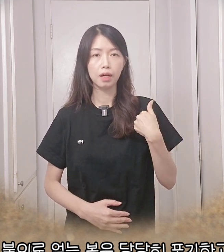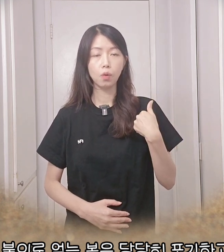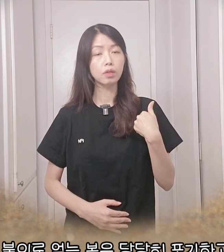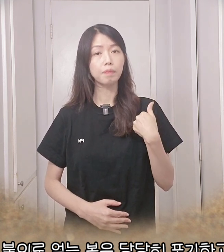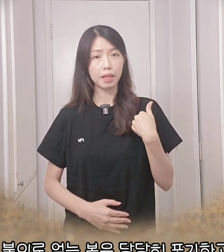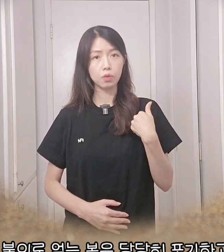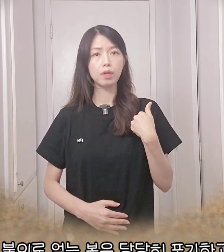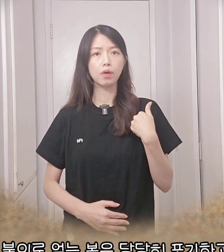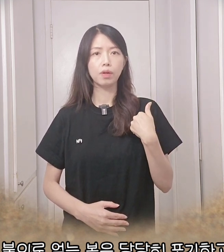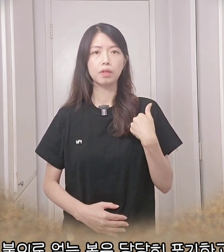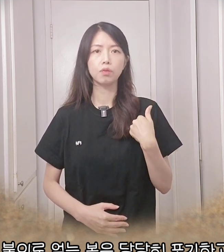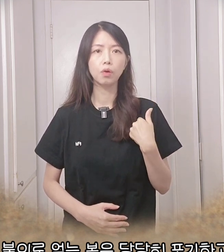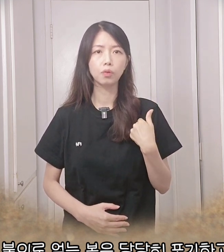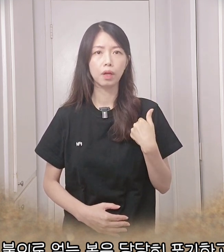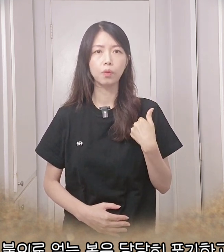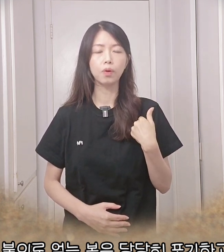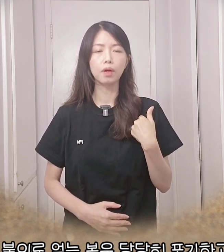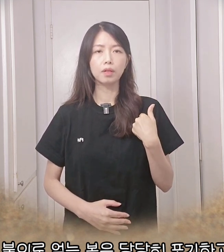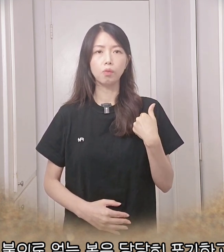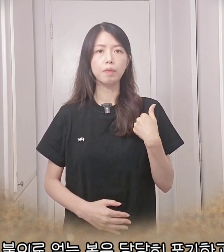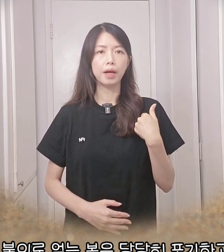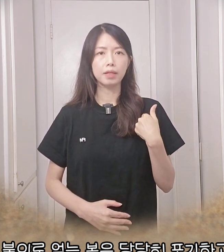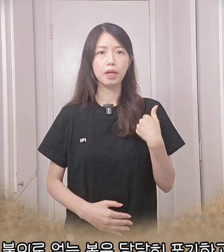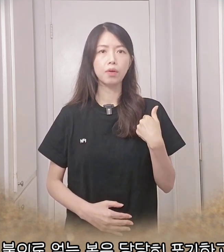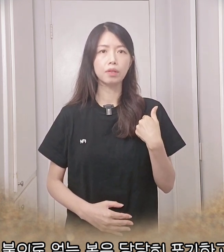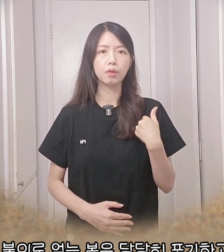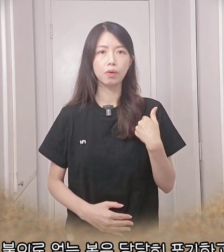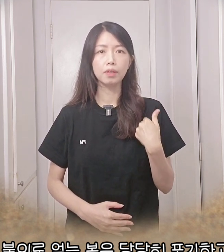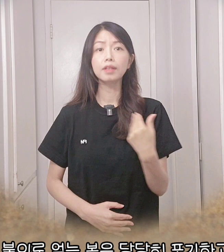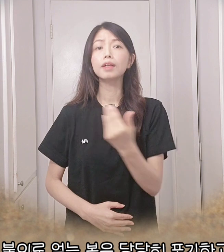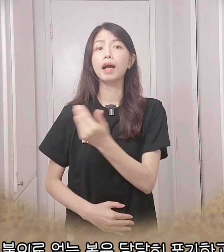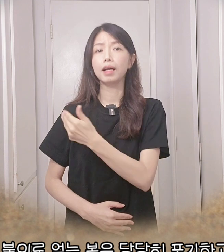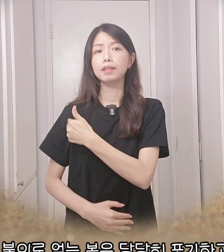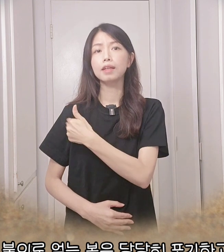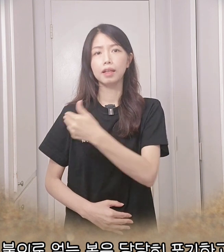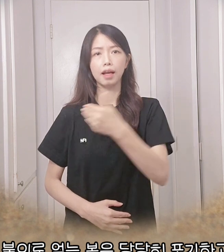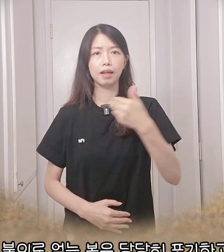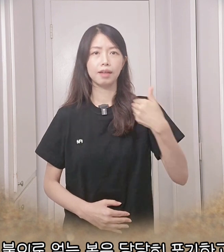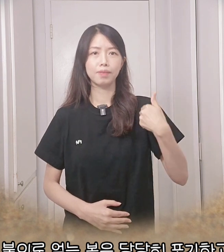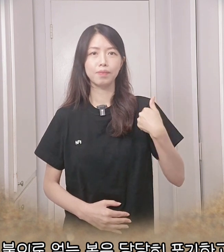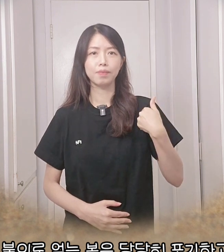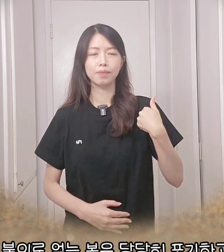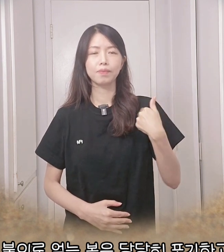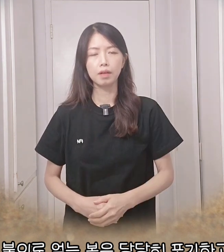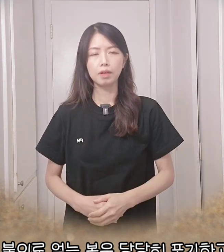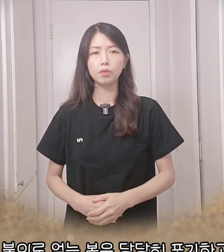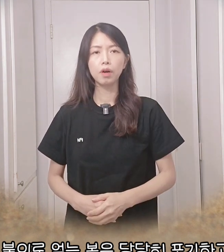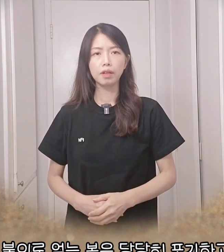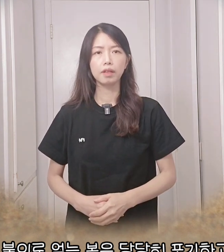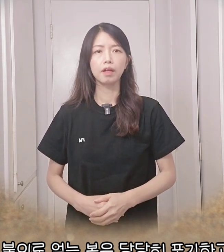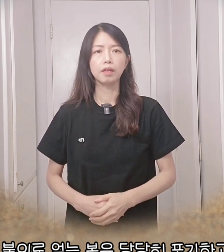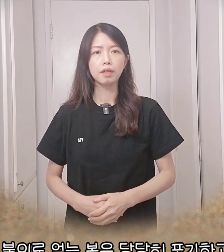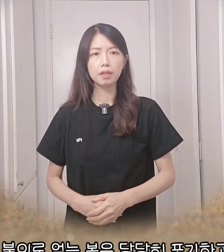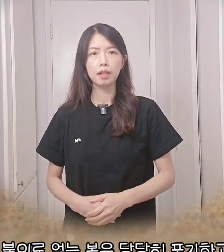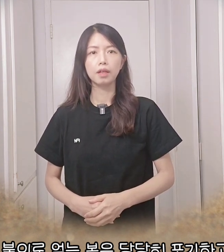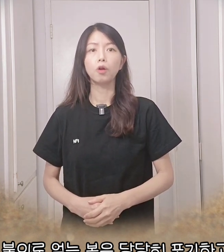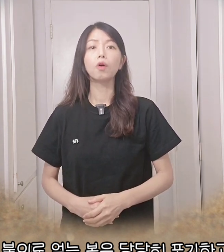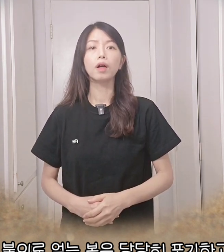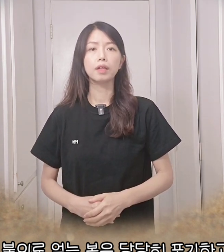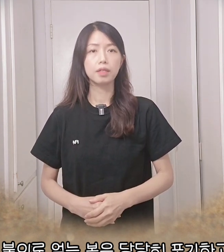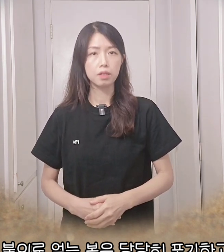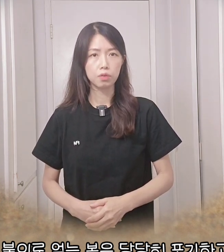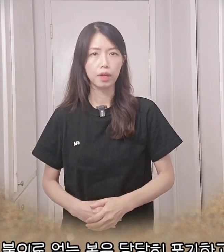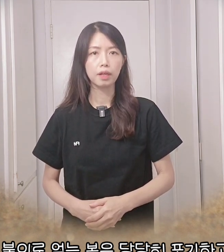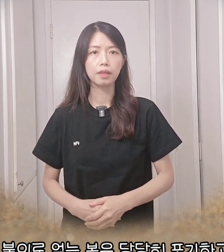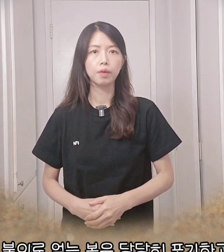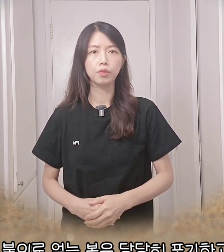있다, 혹은 만족이라고 하는 뜻의 수어도 되고, 정말 많이 사용했던 거는 가득하다. 수어는 뜻이 여러